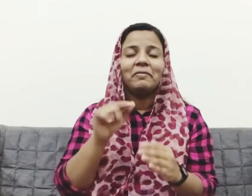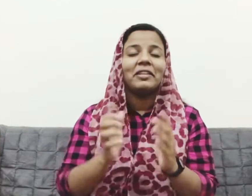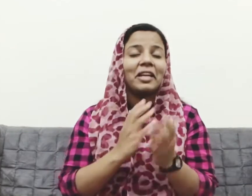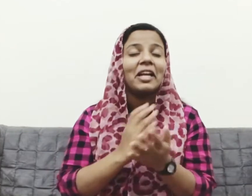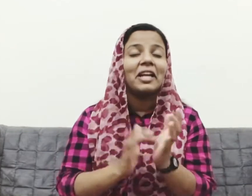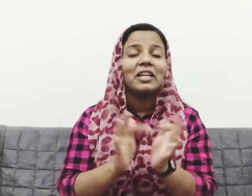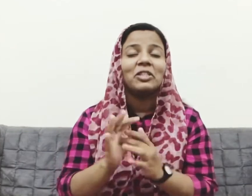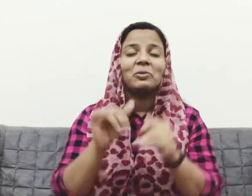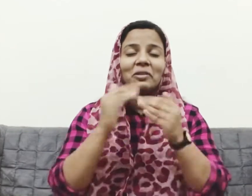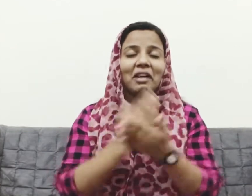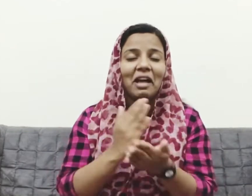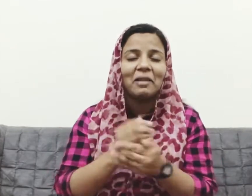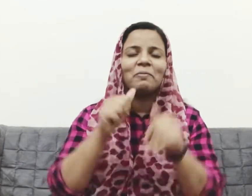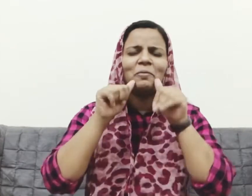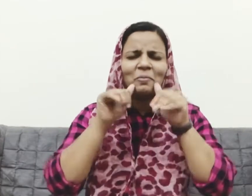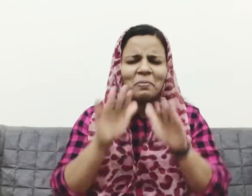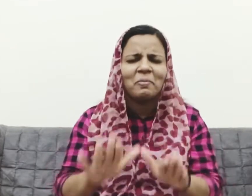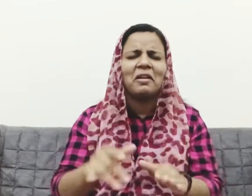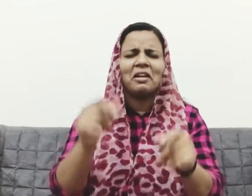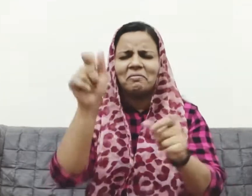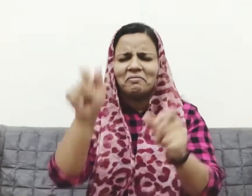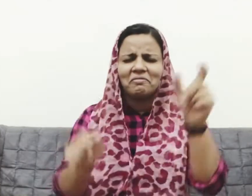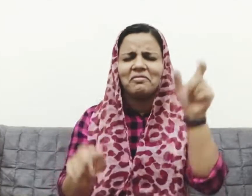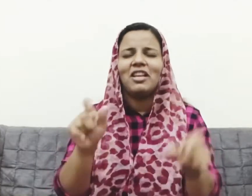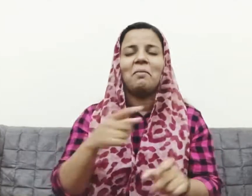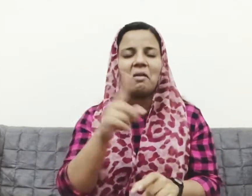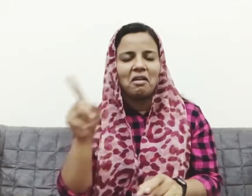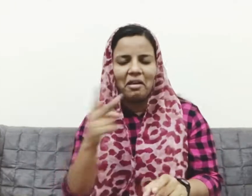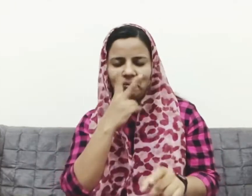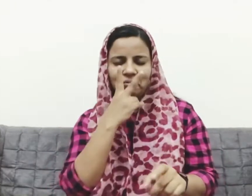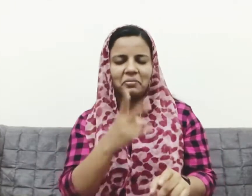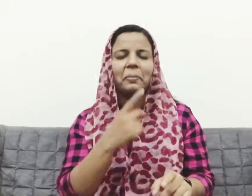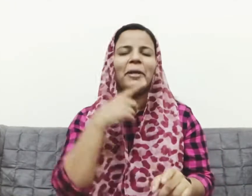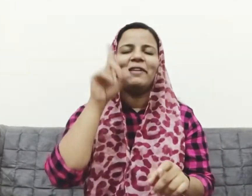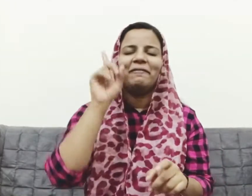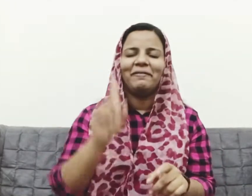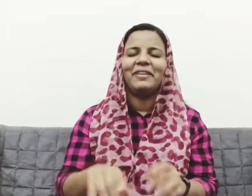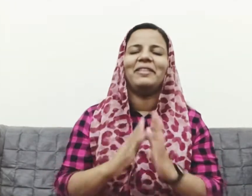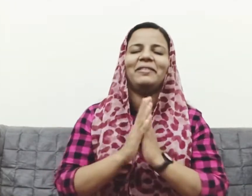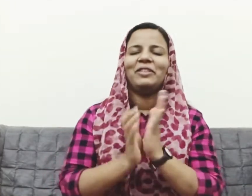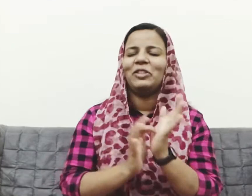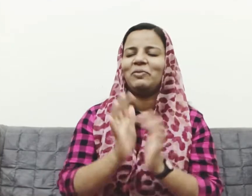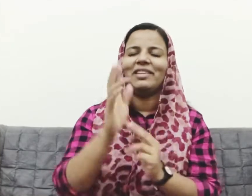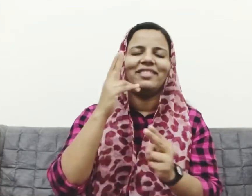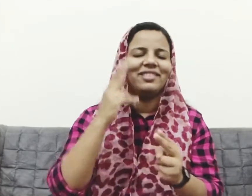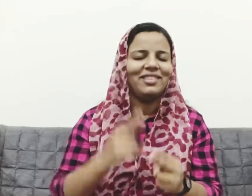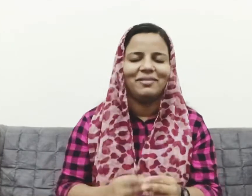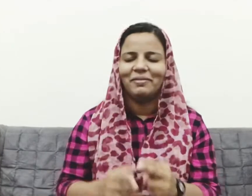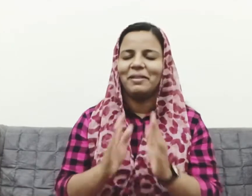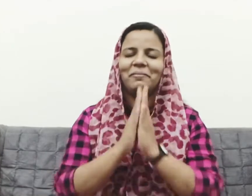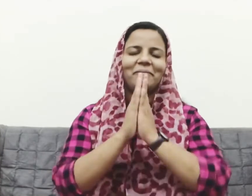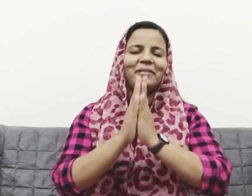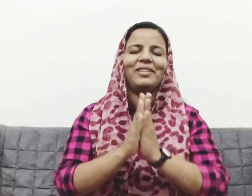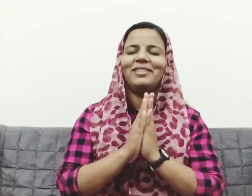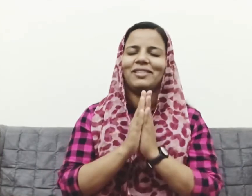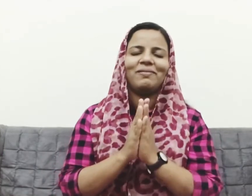ഇവരെ ഹോവിയാൽ അനുഗ്രഹിക്കപ്പെട്ട ഒരു ജാതിയാണ് ജനമാണെന്ന് ഇവരെ നോക്കി സകലരും പറയട്ടെ എന്ന് യേശു ക്രിസ്തുവിൻ്റെ നാമത്തിൽ പ്രാർത്ഥിക്കുക